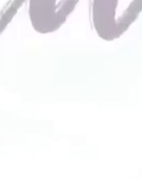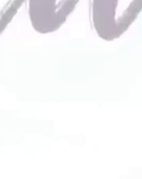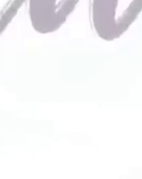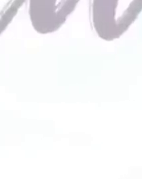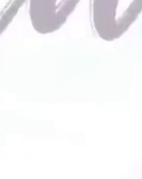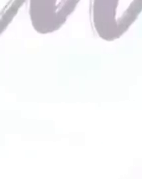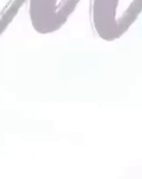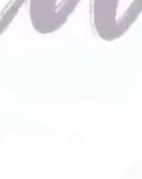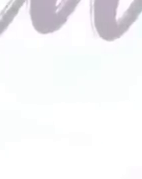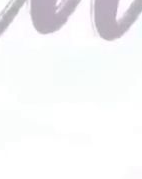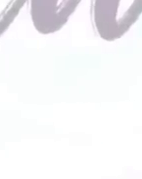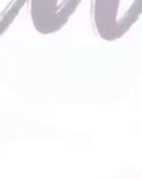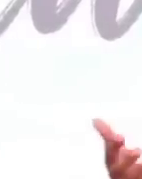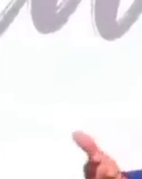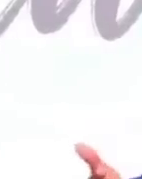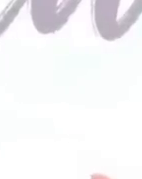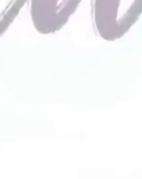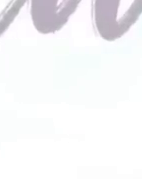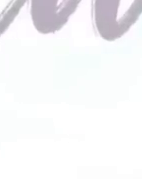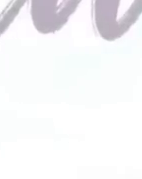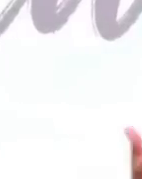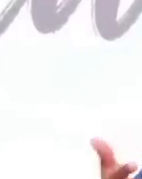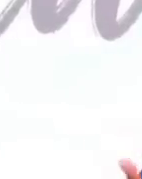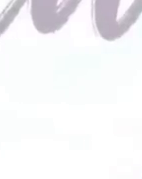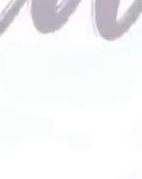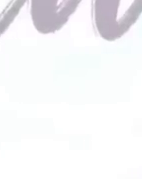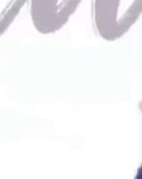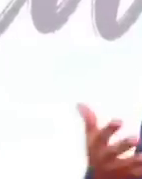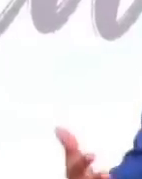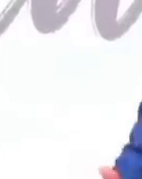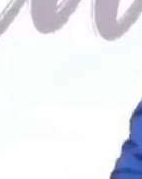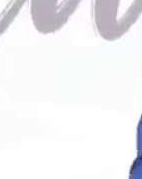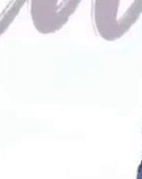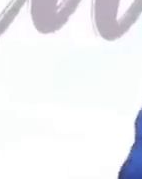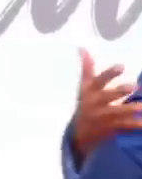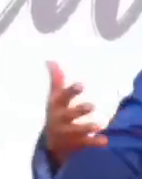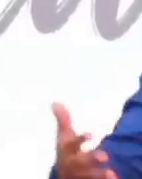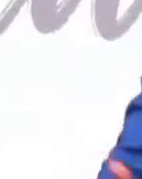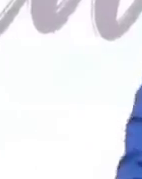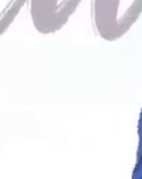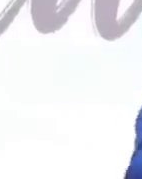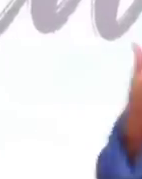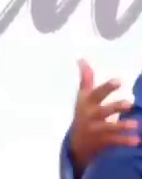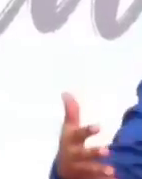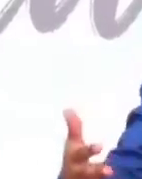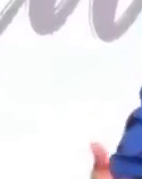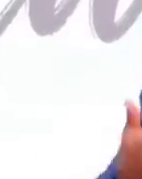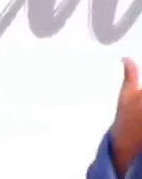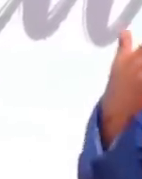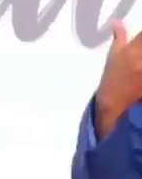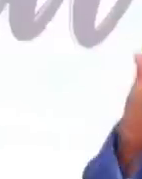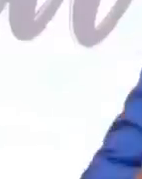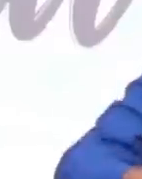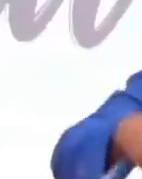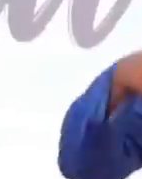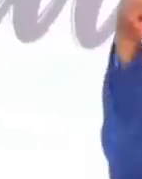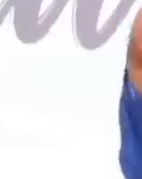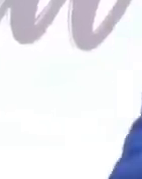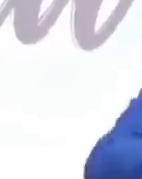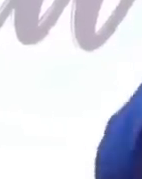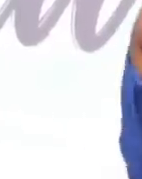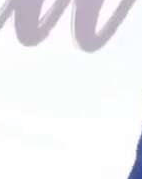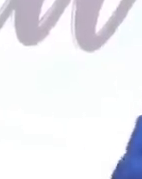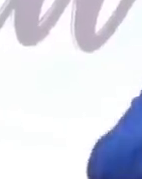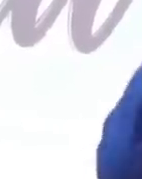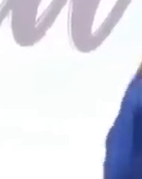Lakini muulize kijana, una kiwanja wapi? Anakuambia, "Huu ni muda wangu wa kutanua maisha, nitakuja kununua kiwanja baada." Sikiliza,